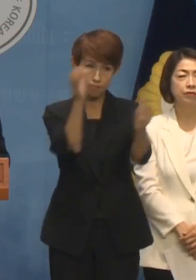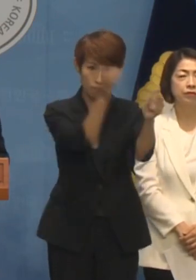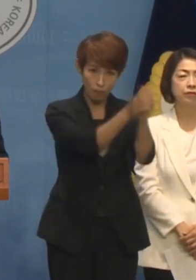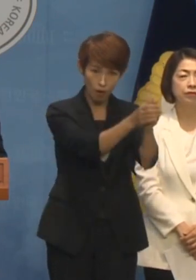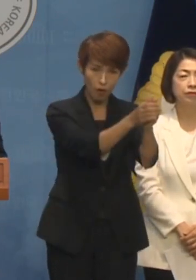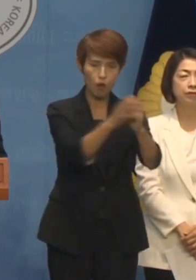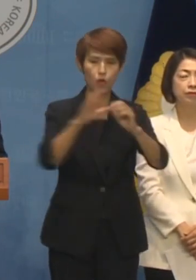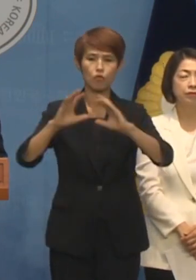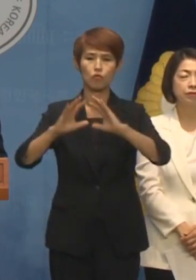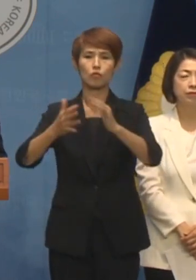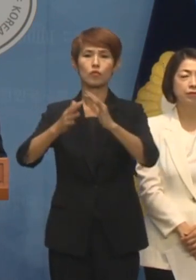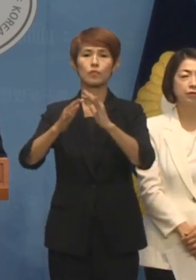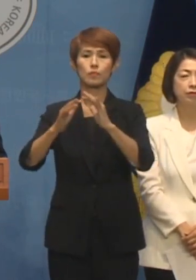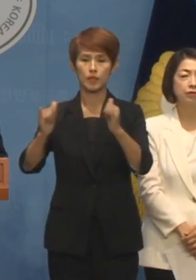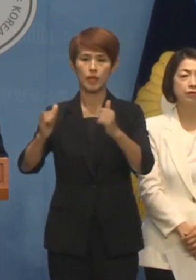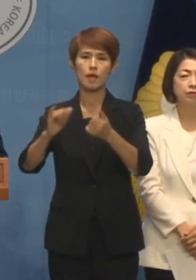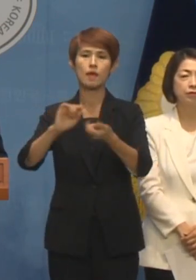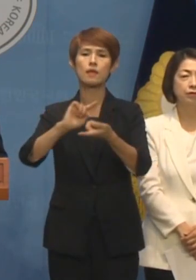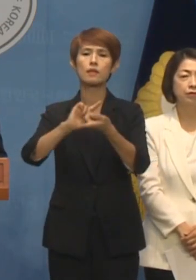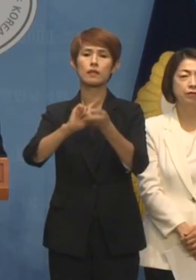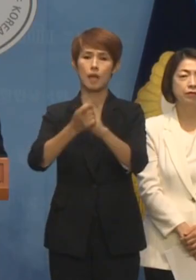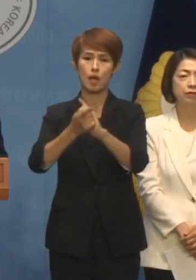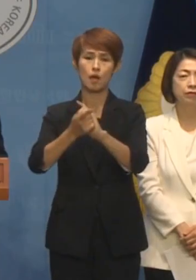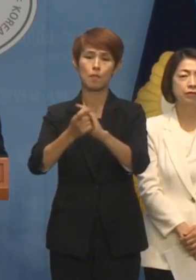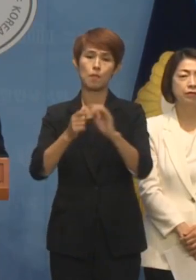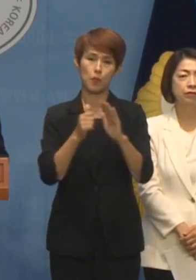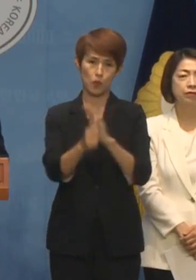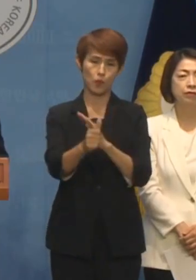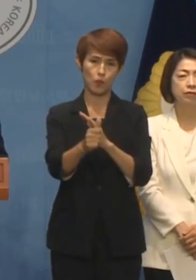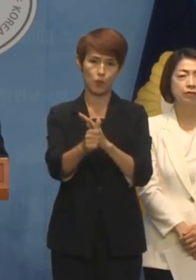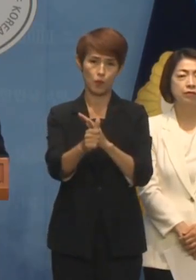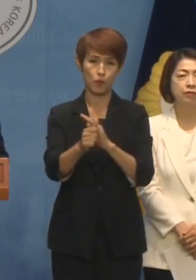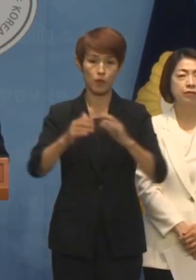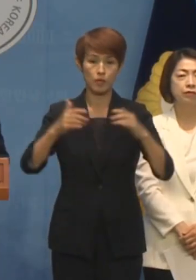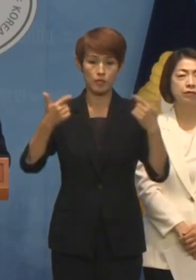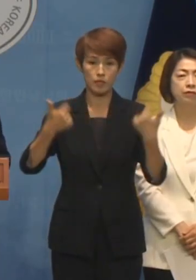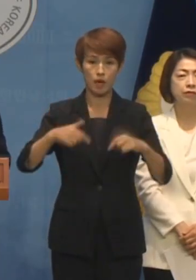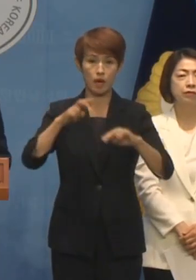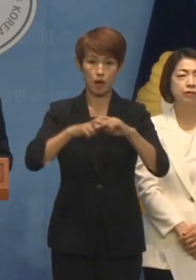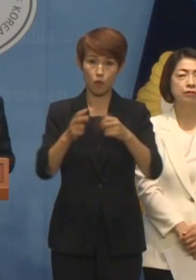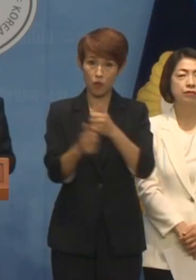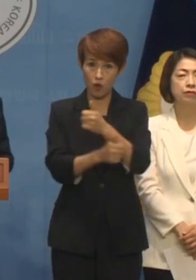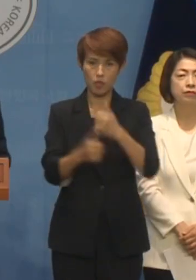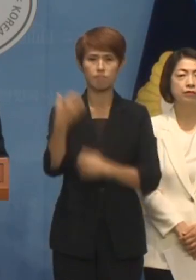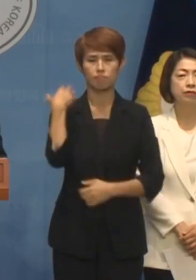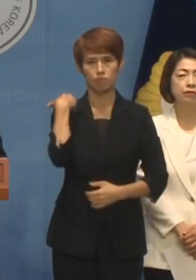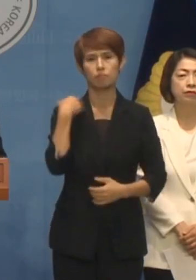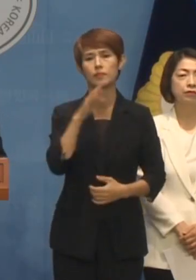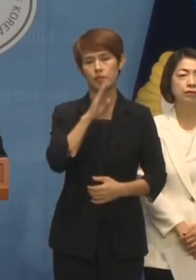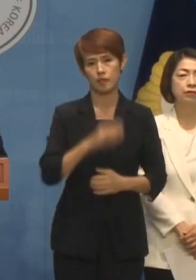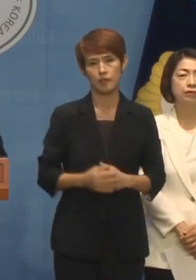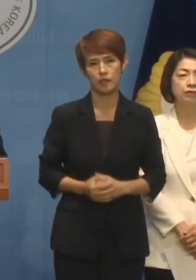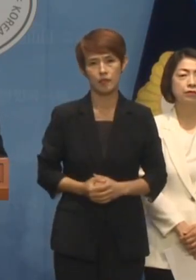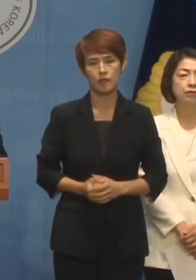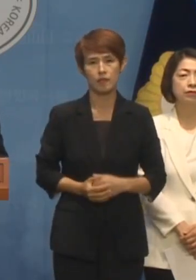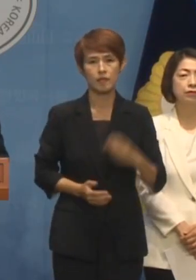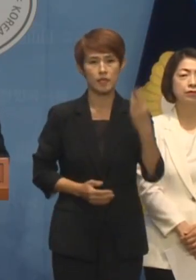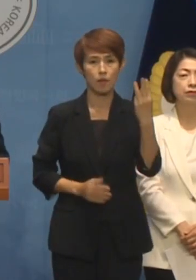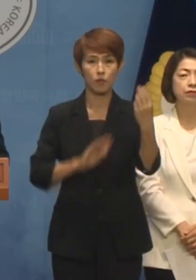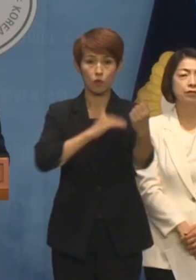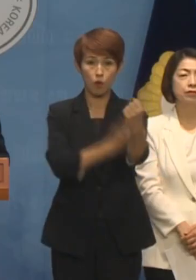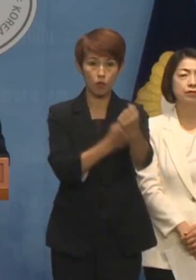국민의 대표인 그중에서도 상원이 인준 권한을 쥐고 있는 것입니다. 그래서 삼권 분립이